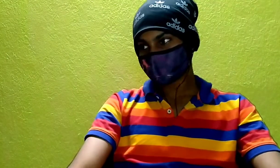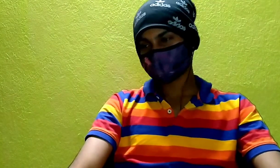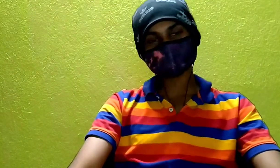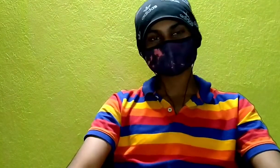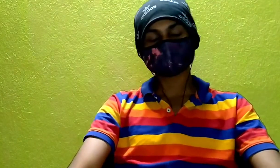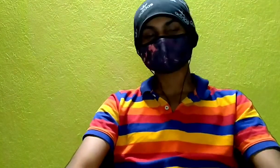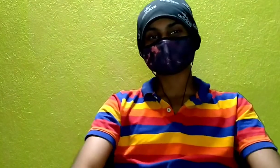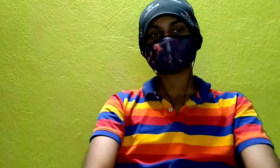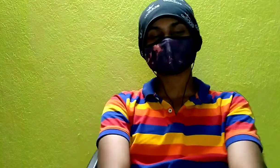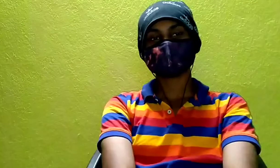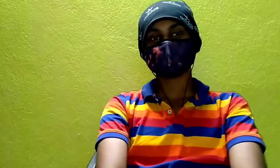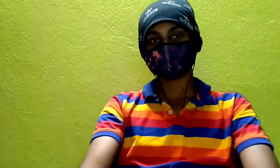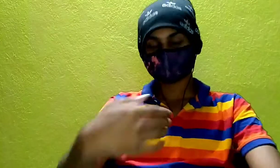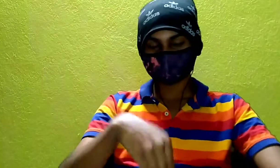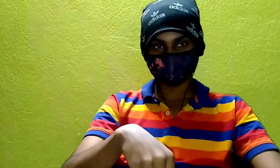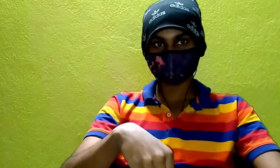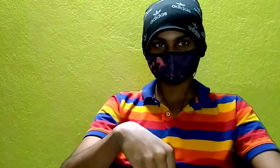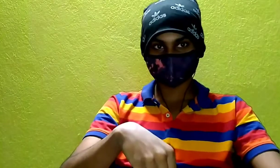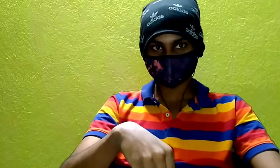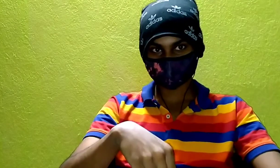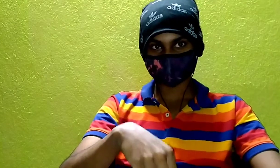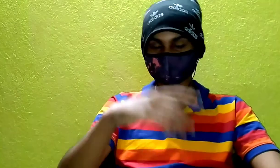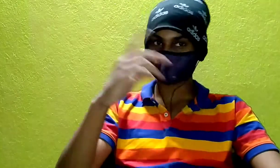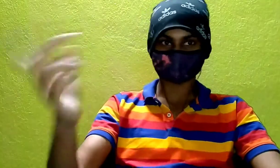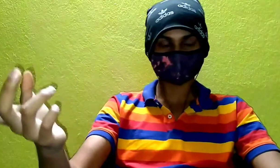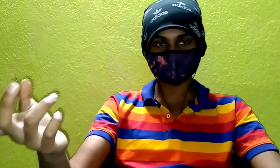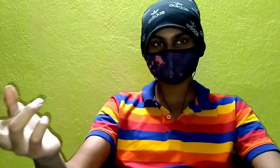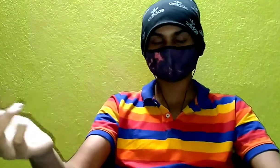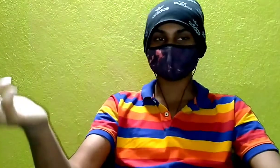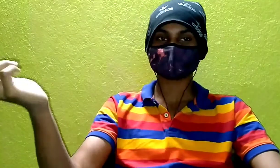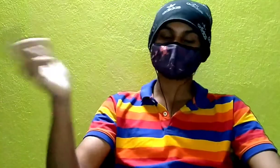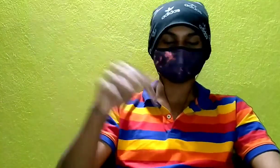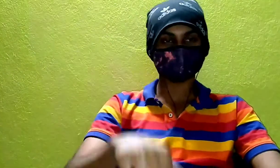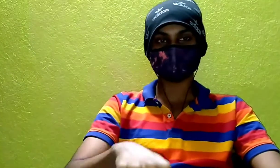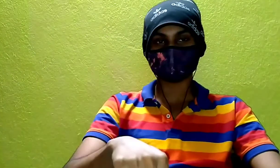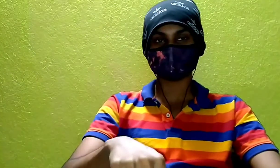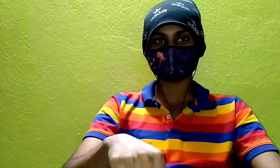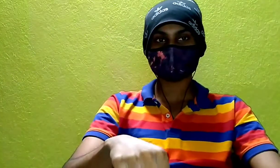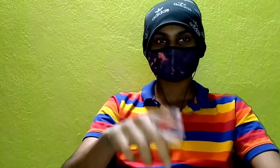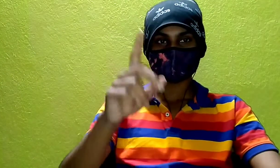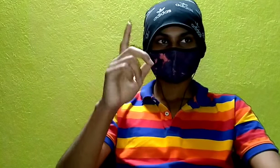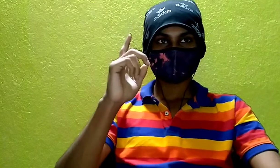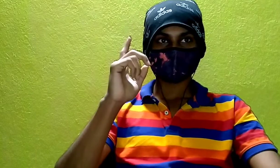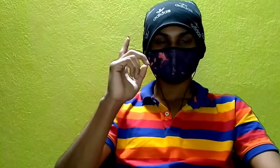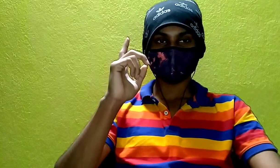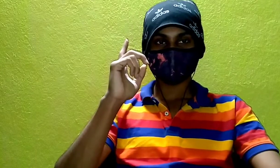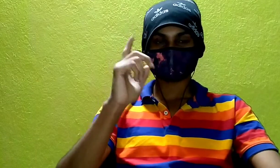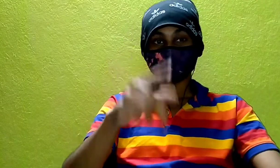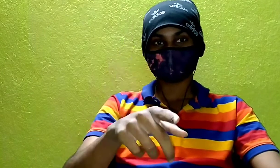अब इसे चैनल सब्सक्राइब करना मेरे मेरे चैनल को सबस्क्राइब करना उसका वीडियो को लाइक करना मेरा ब्लेंड करना कि यह वीडियो